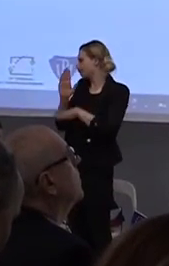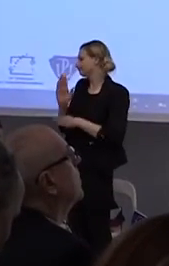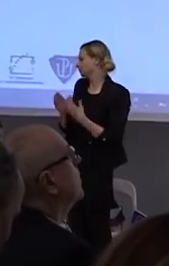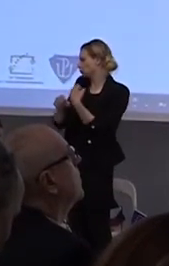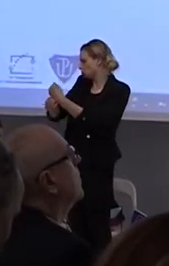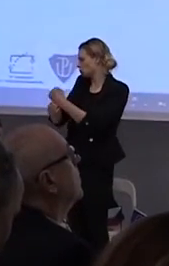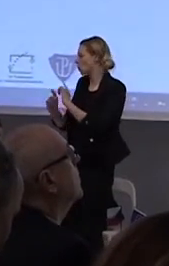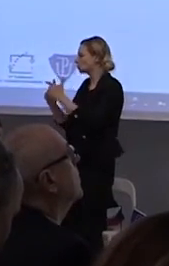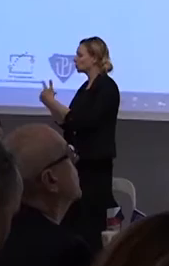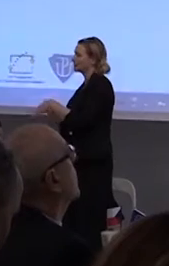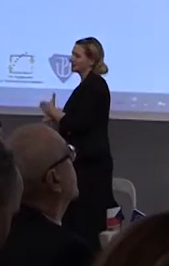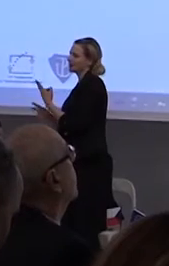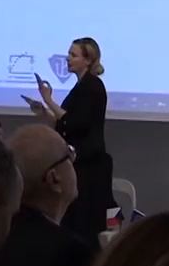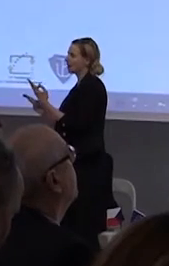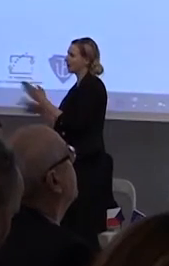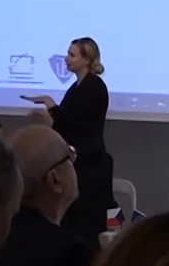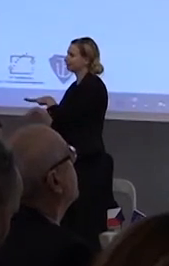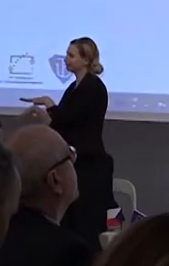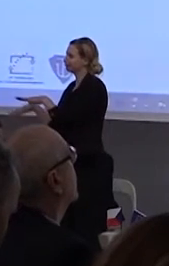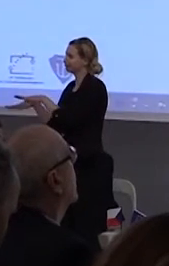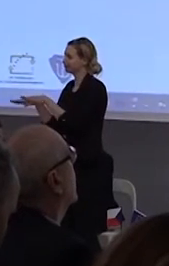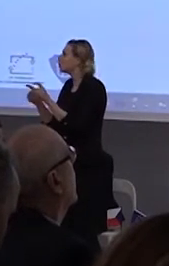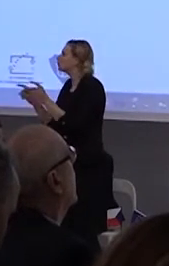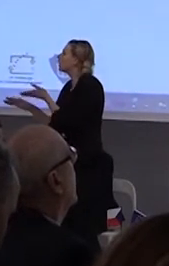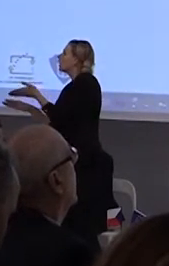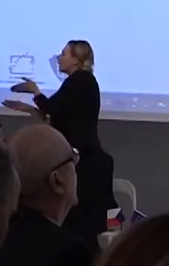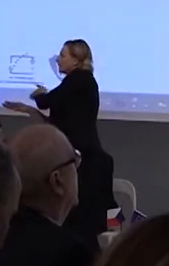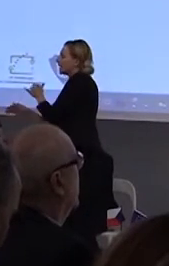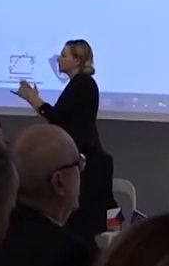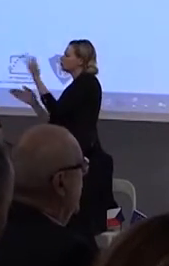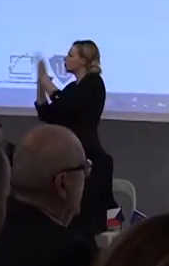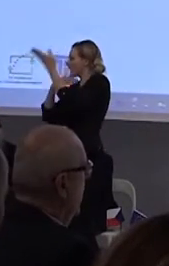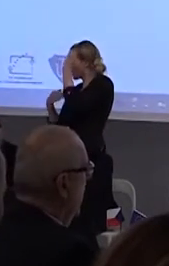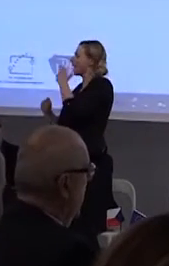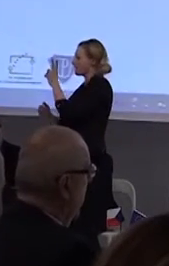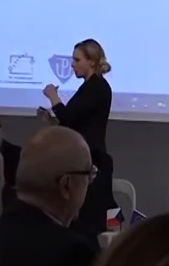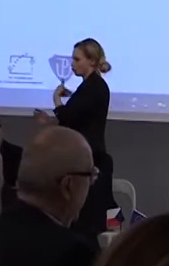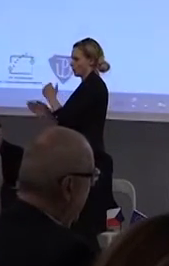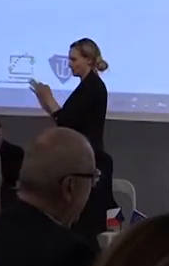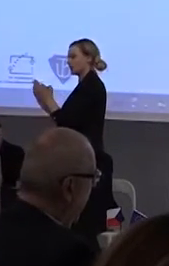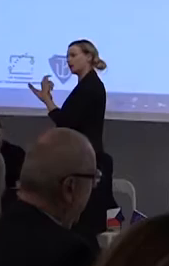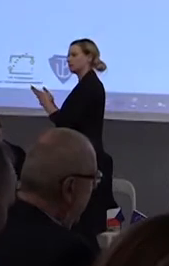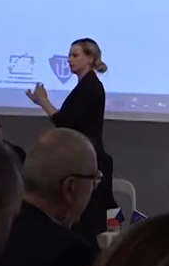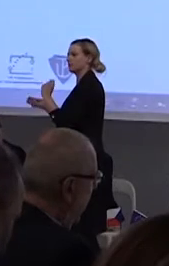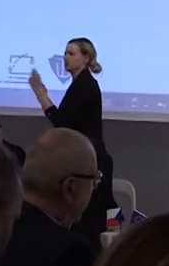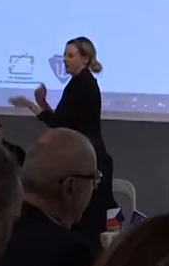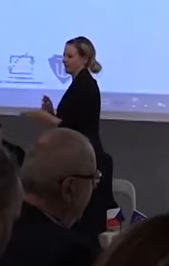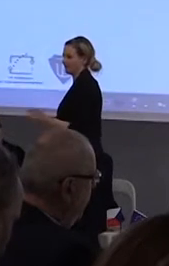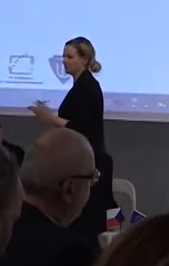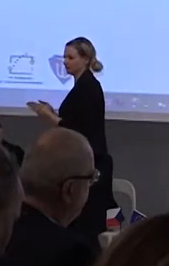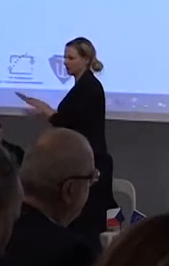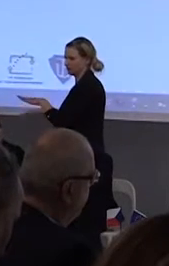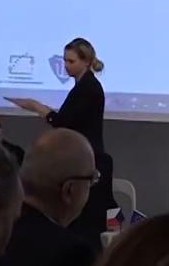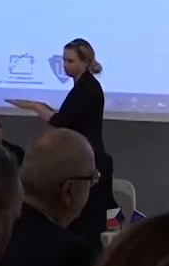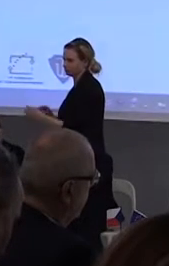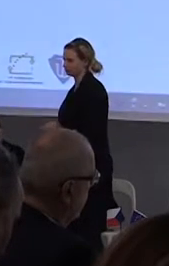little bit about how special schools have come into being and are rooted in our education system? Já bych teď ráda řekla